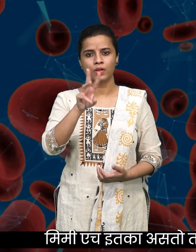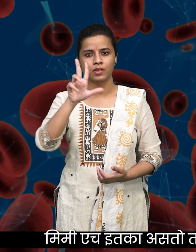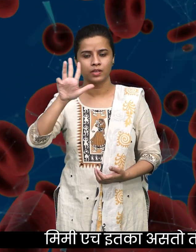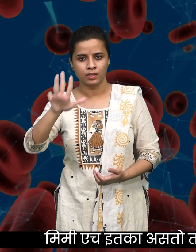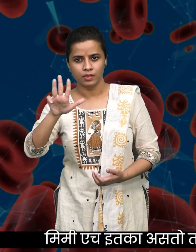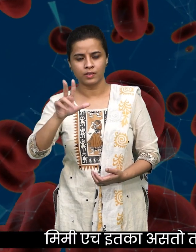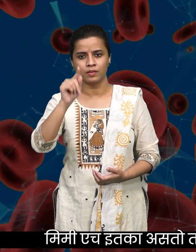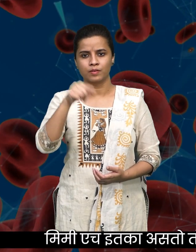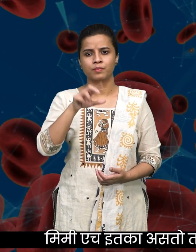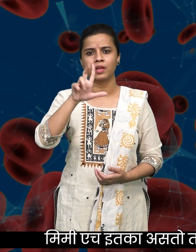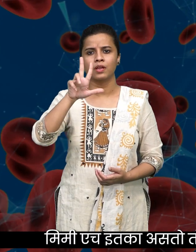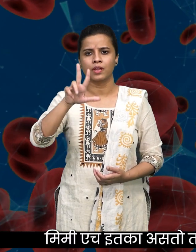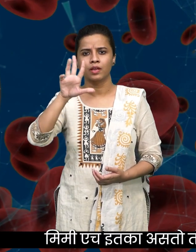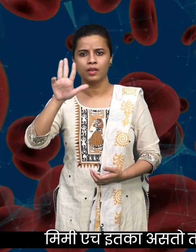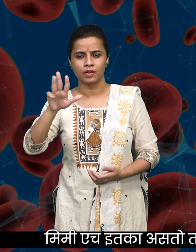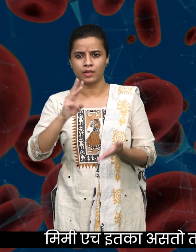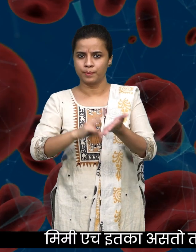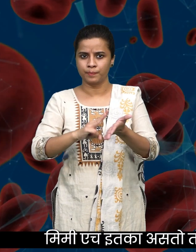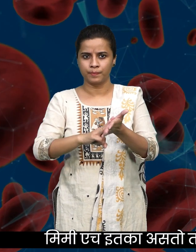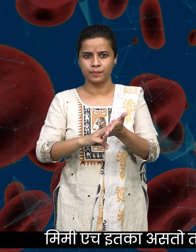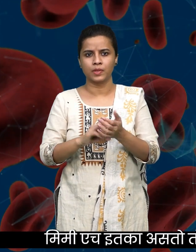स्पिग्मोमीटरच्या मदतीने मोजला जातो.